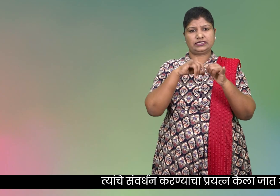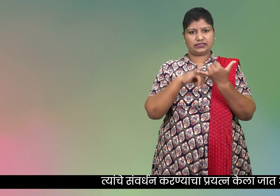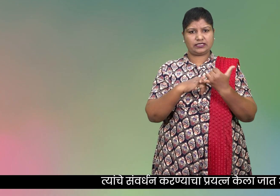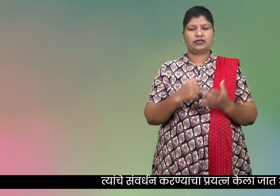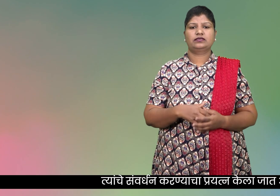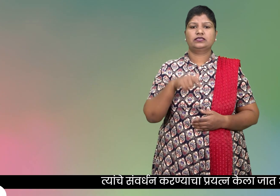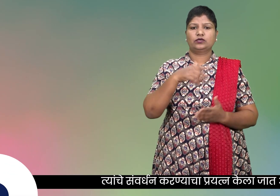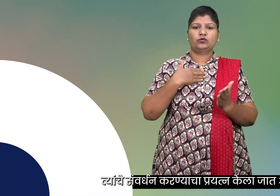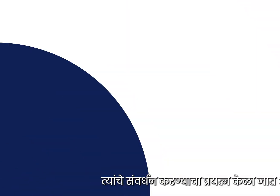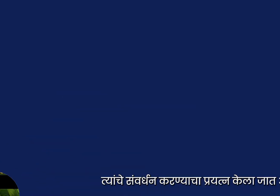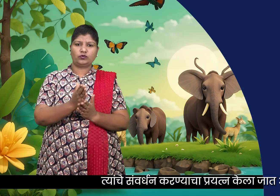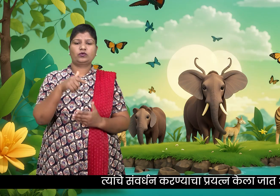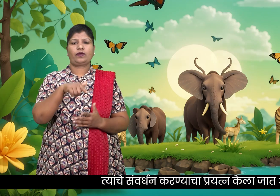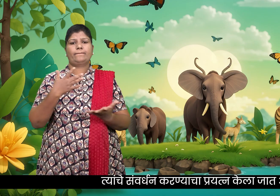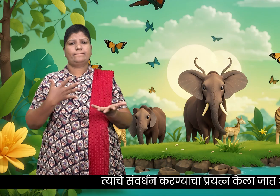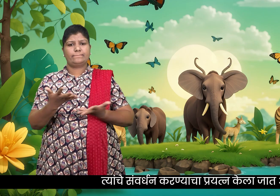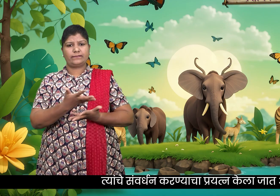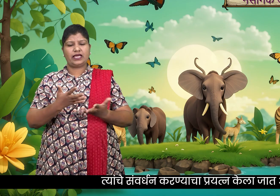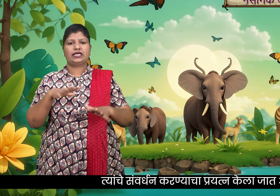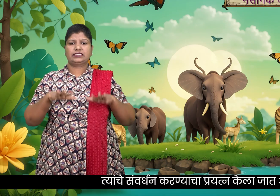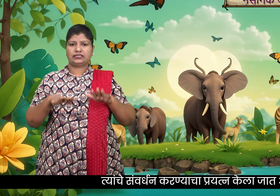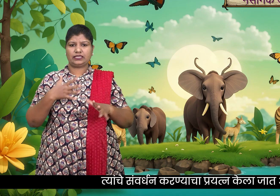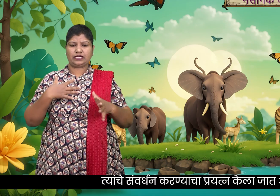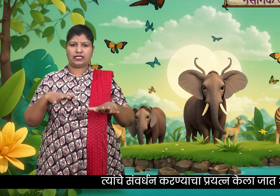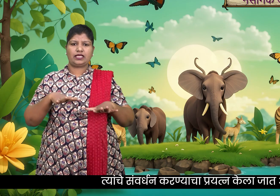त्यांचे संवर्धन करण्याचा प्रयत्न केला जात आहे.